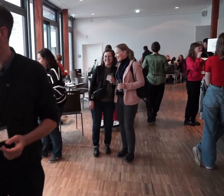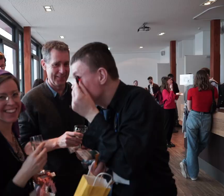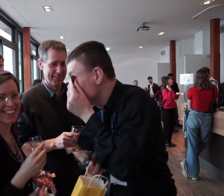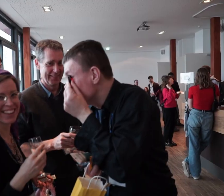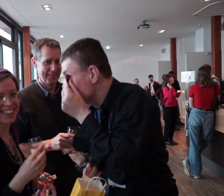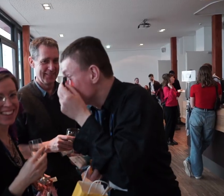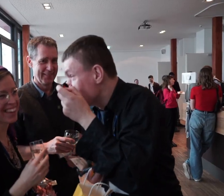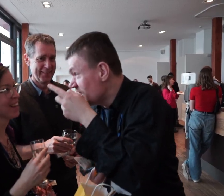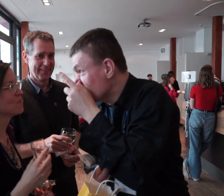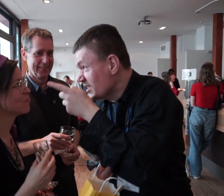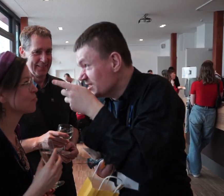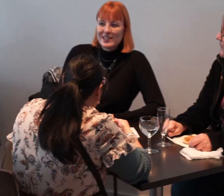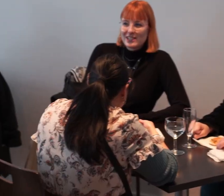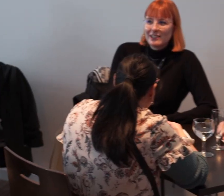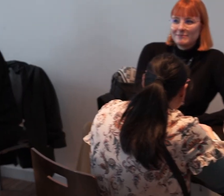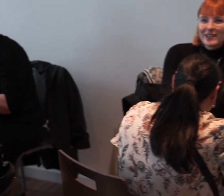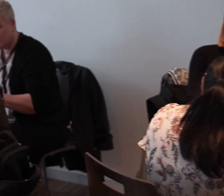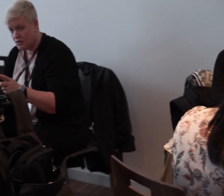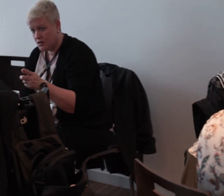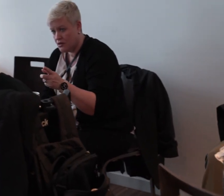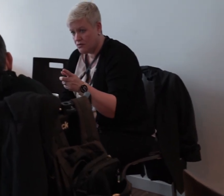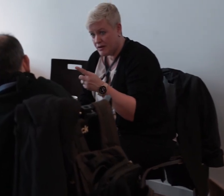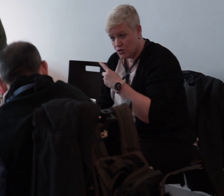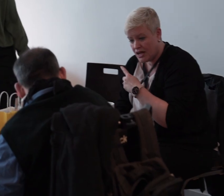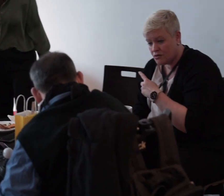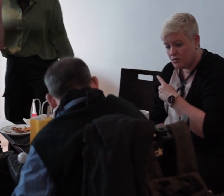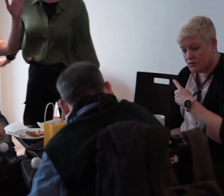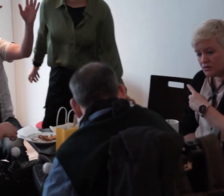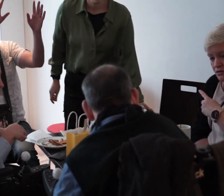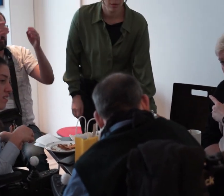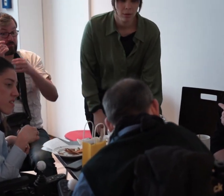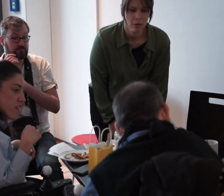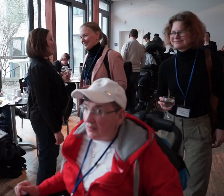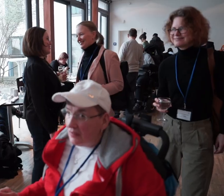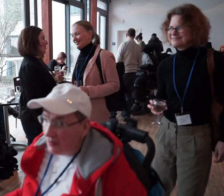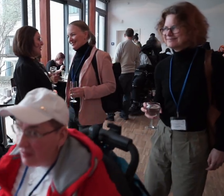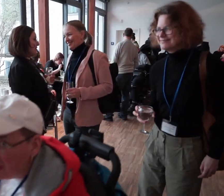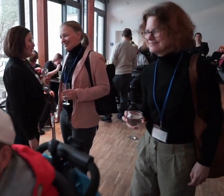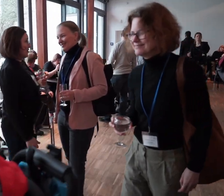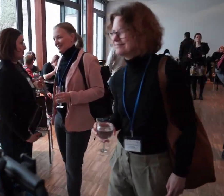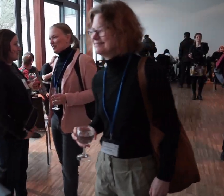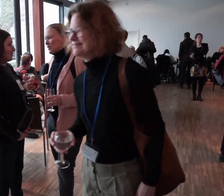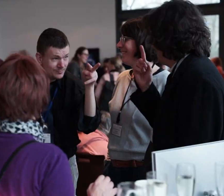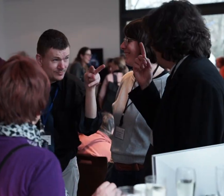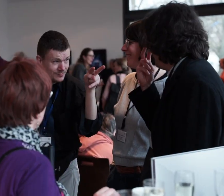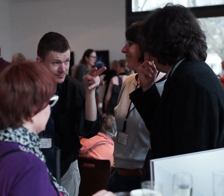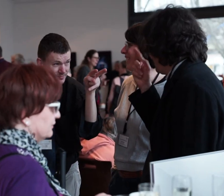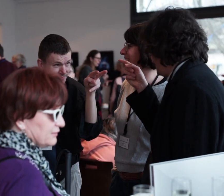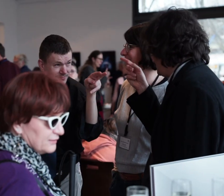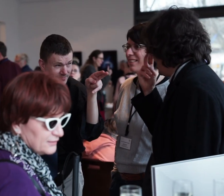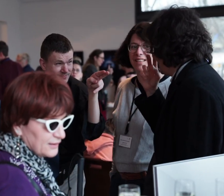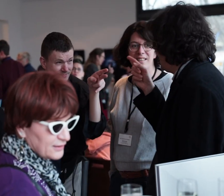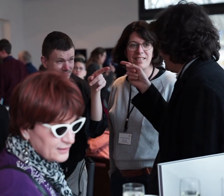spricht mit BesucherInnen. Silja Korn, Expertin in eigener Sache und Künstlerin. Sie ist blind.